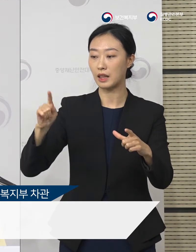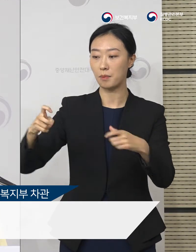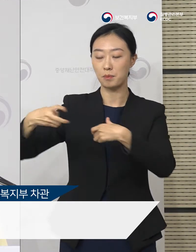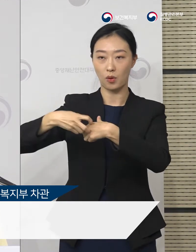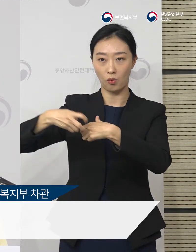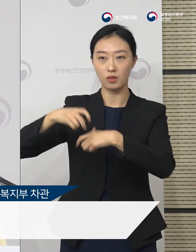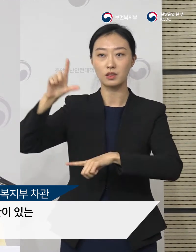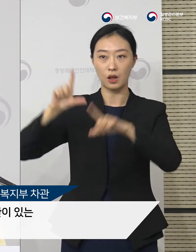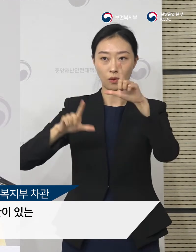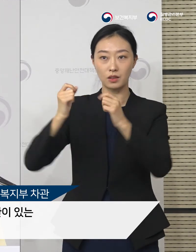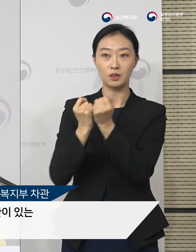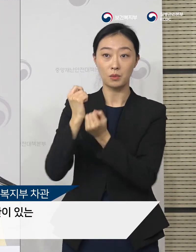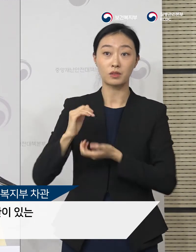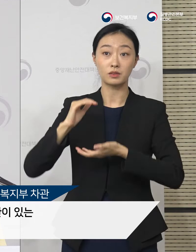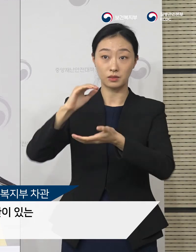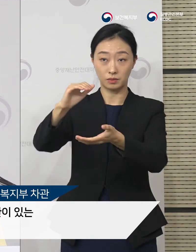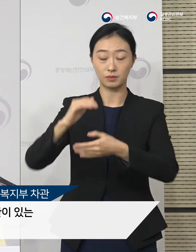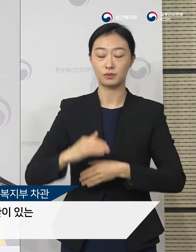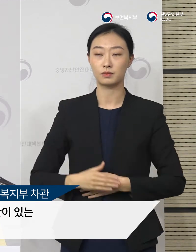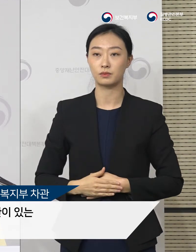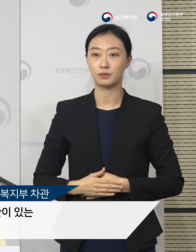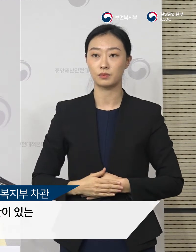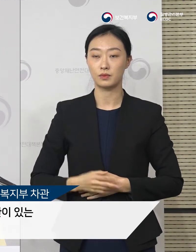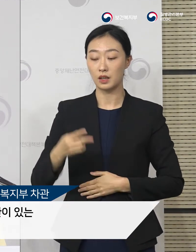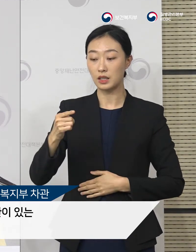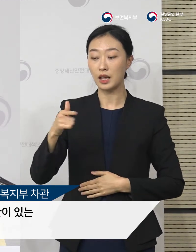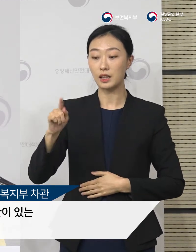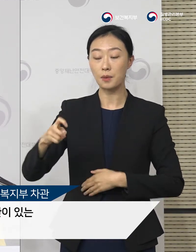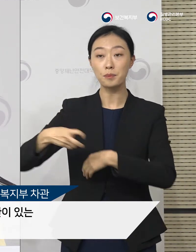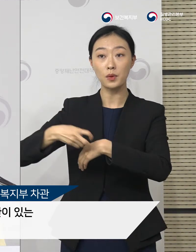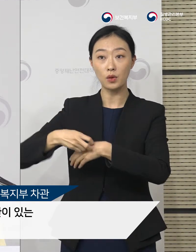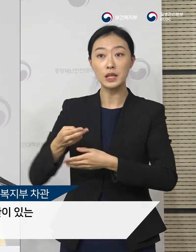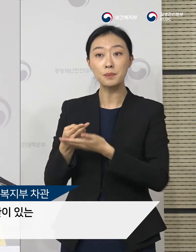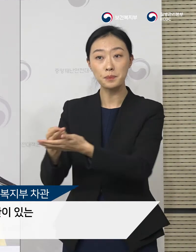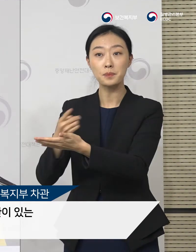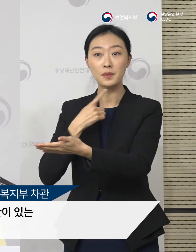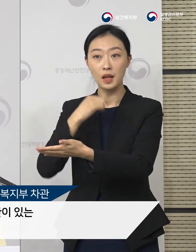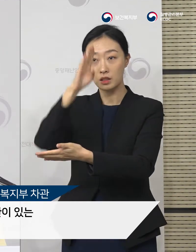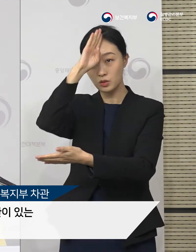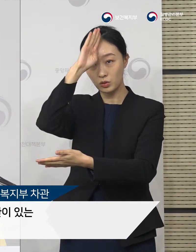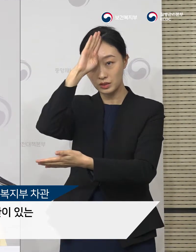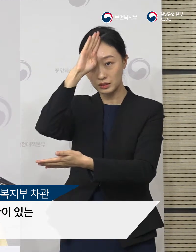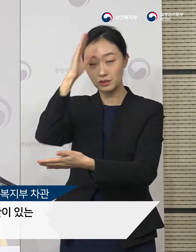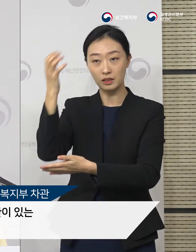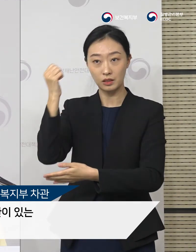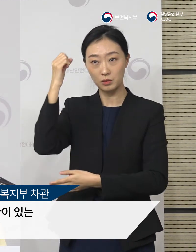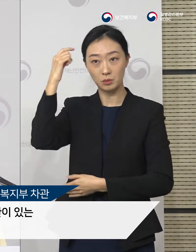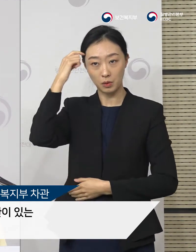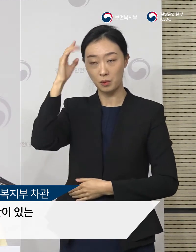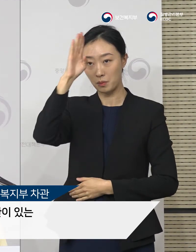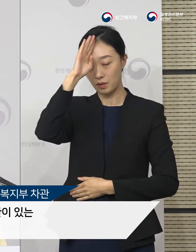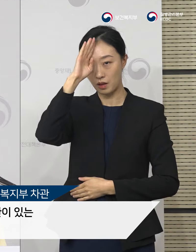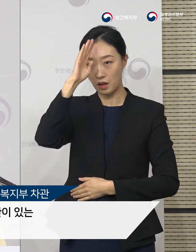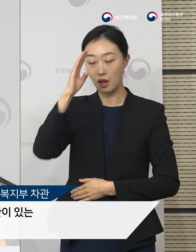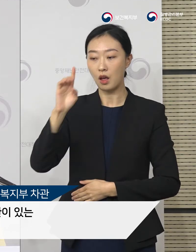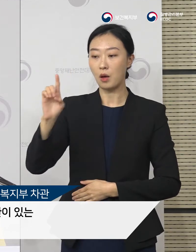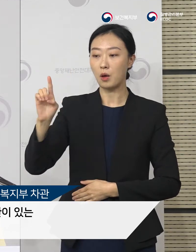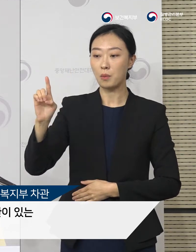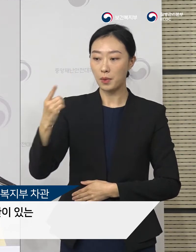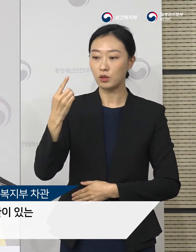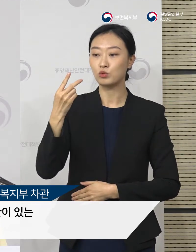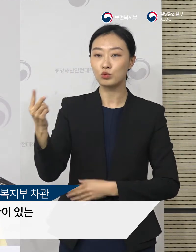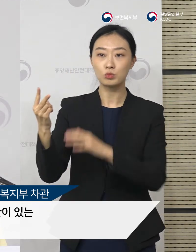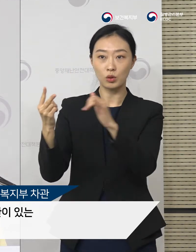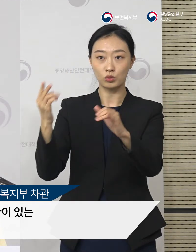설명드리겠습니다. 현재까지 정부는 대남병원에 입원하였던 정신질환이 있는 코로나19 확진 환자